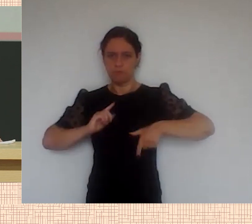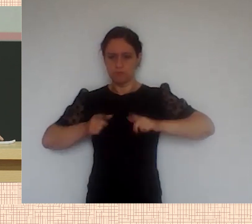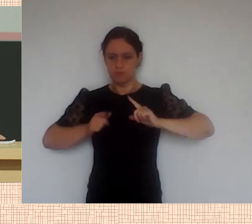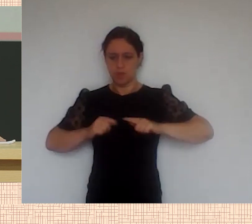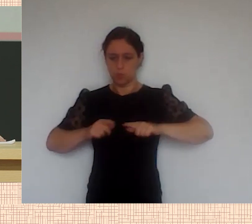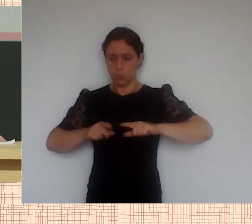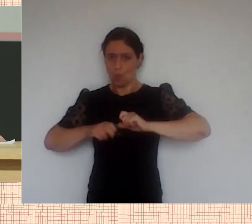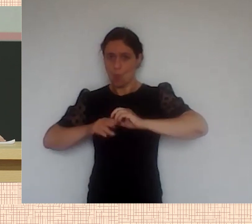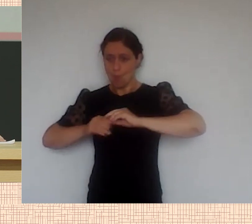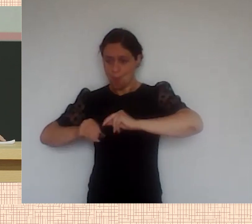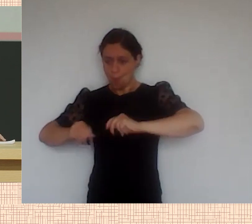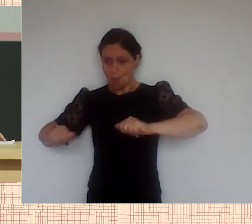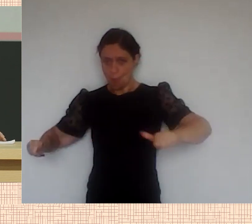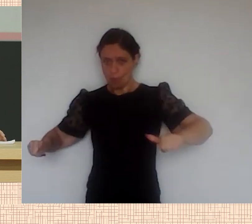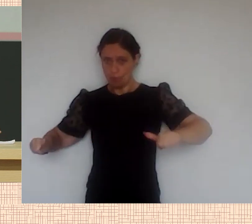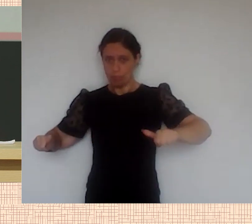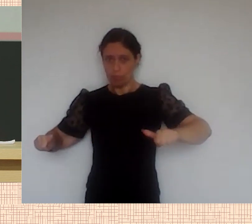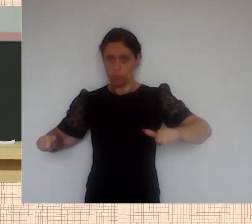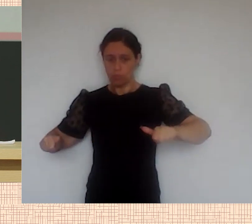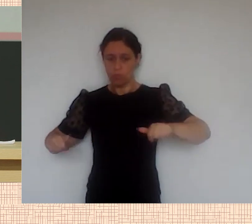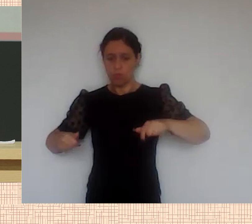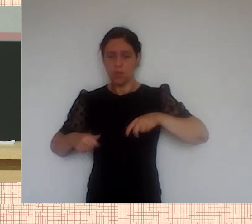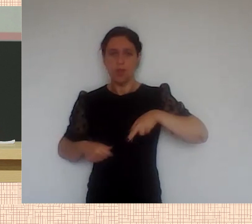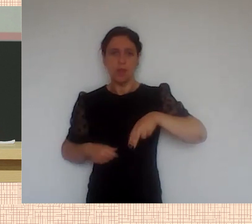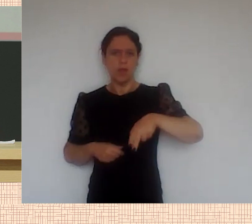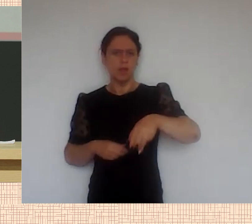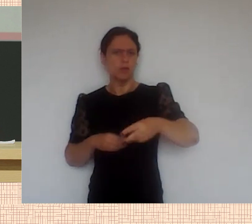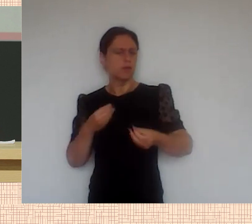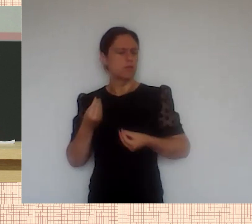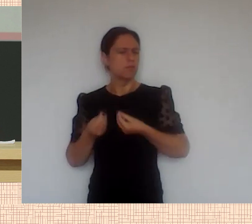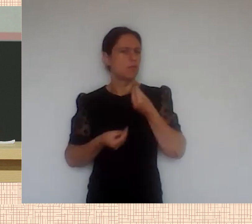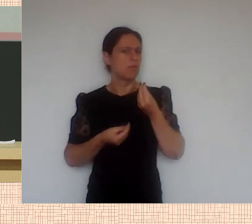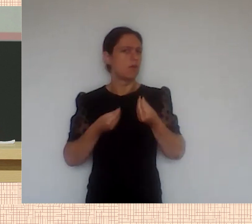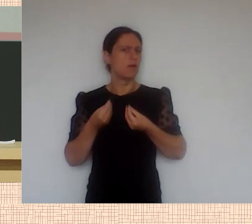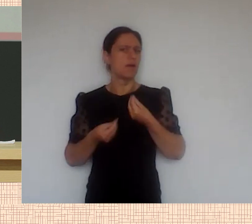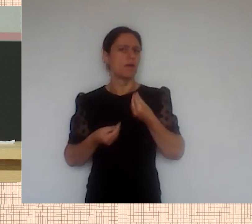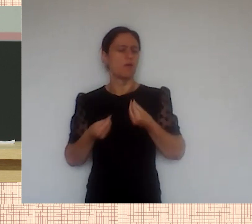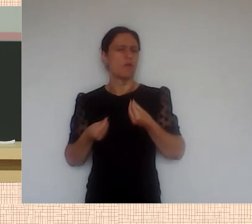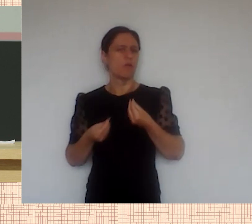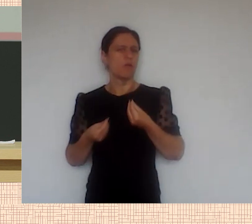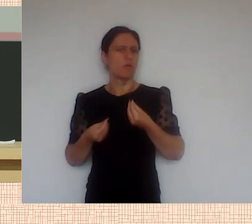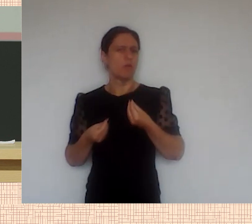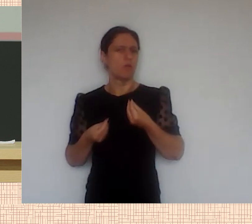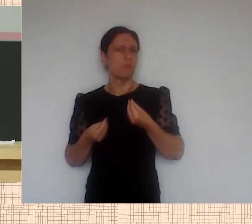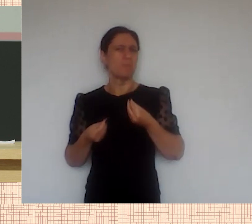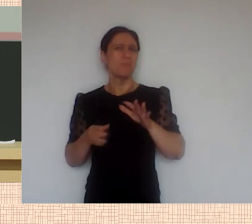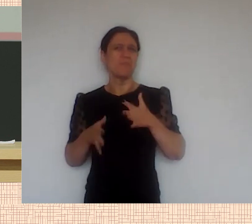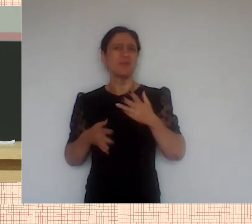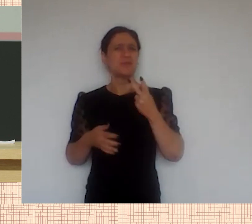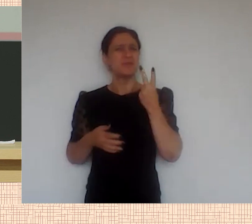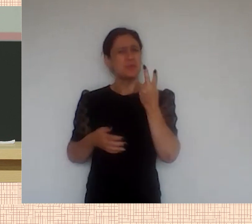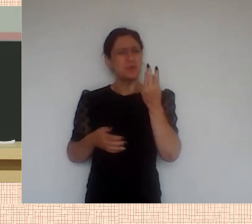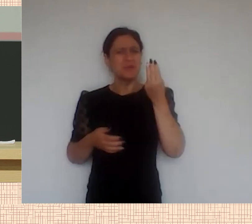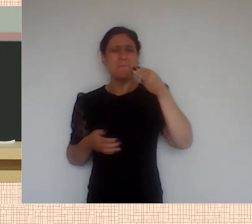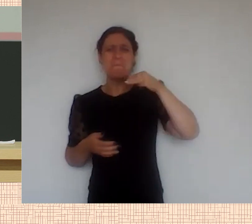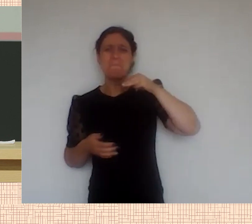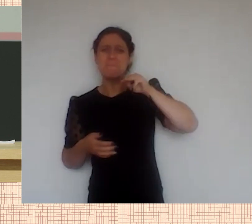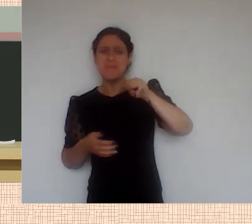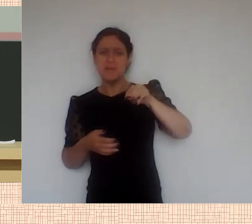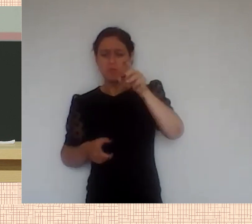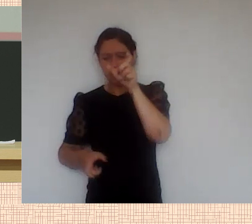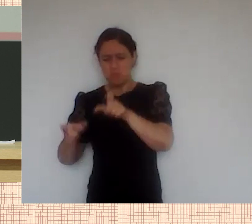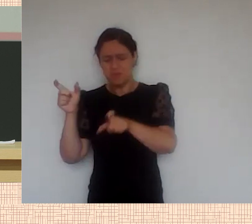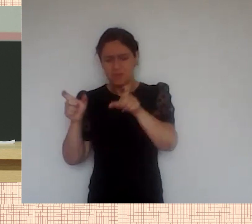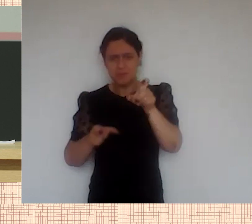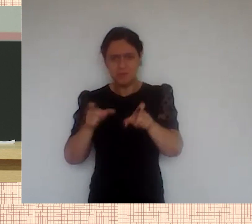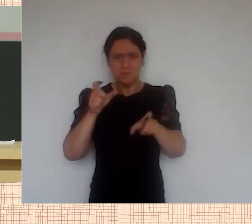milhões de pessoas. Como é que se anda no deserto com 2 milhões de pessoas? Se você, para fazer